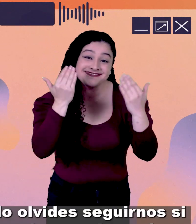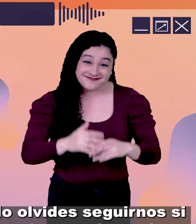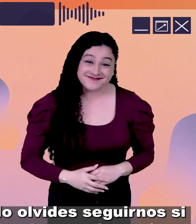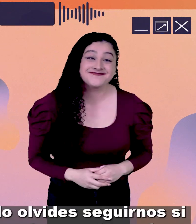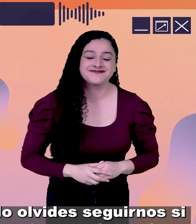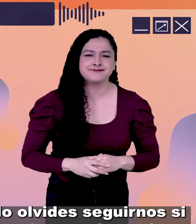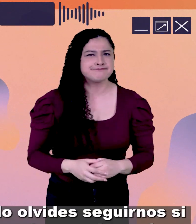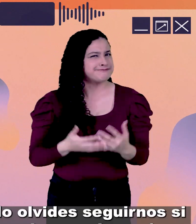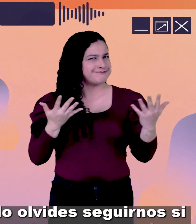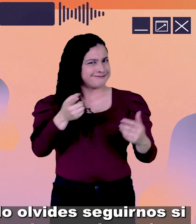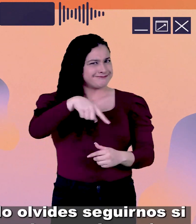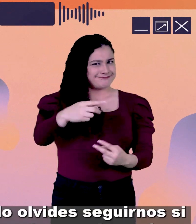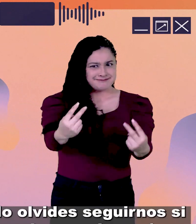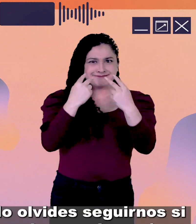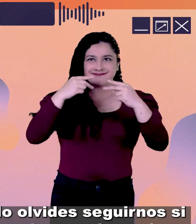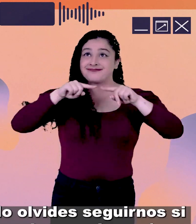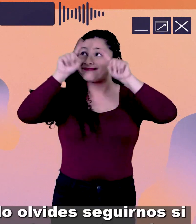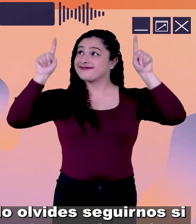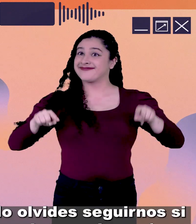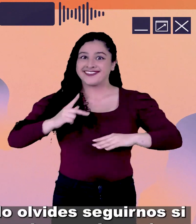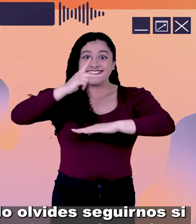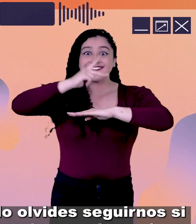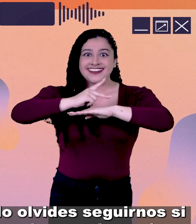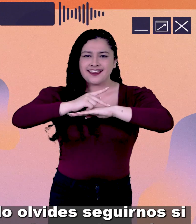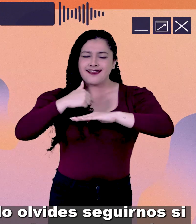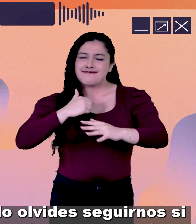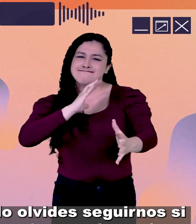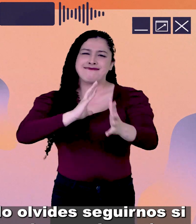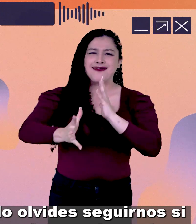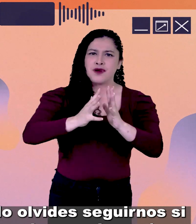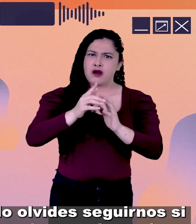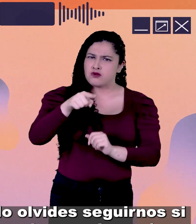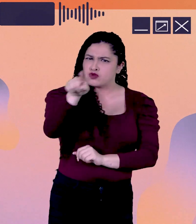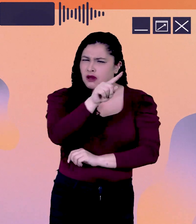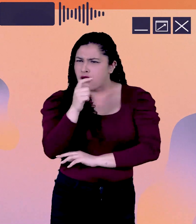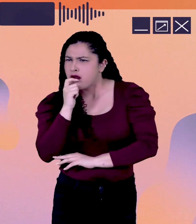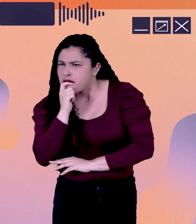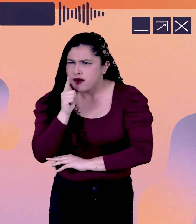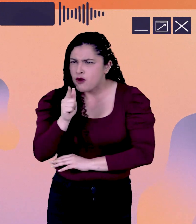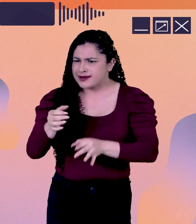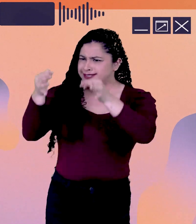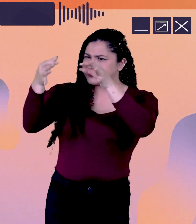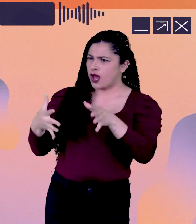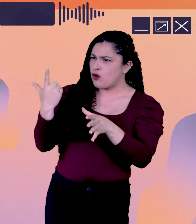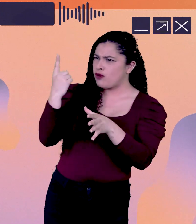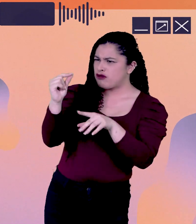No olvides seguirnos si quieres saber más sobre seguridad digital.